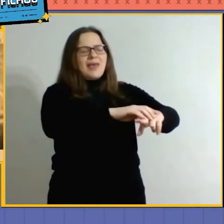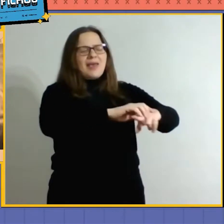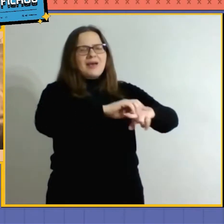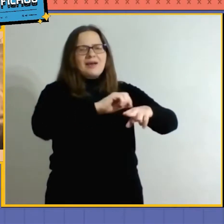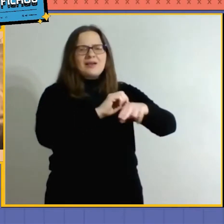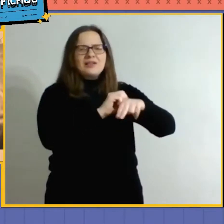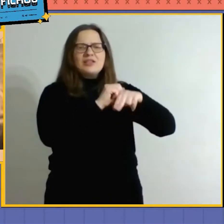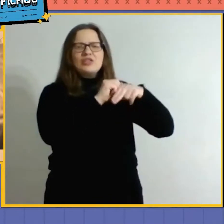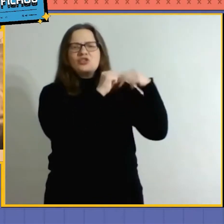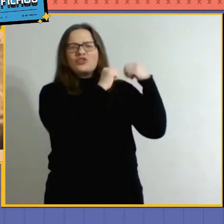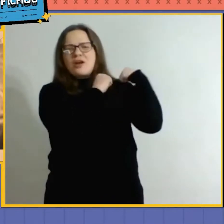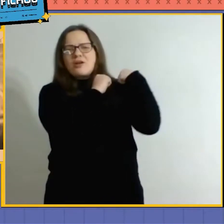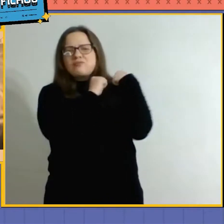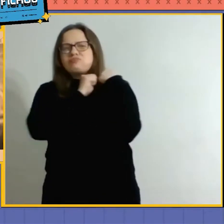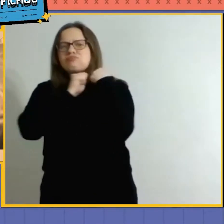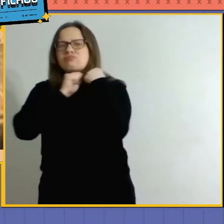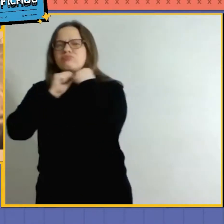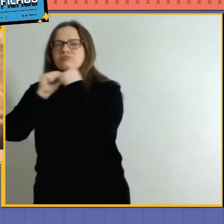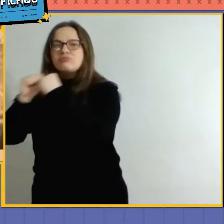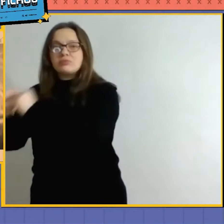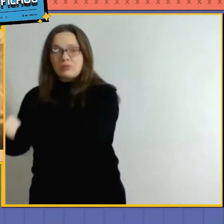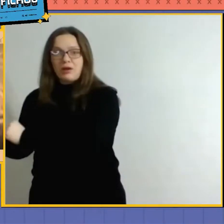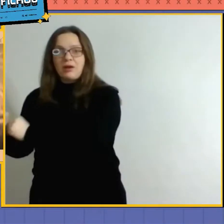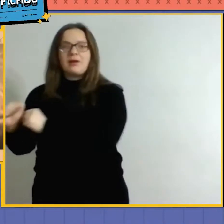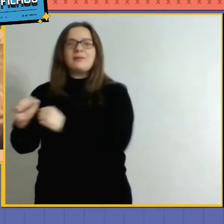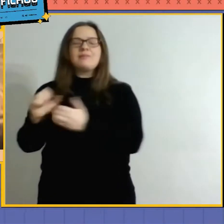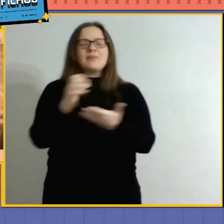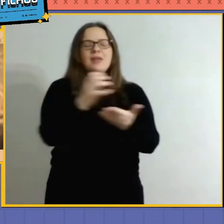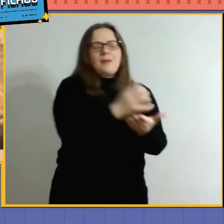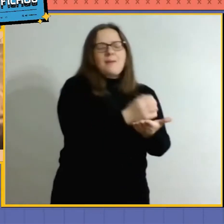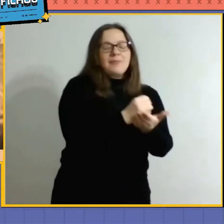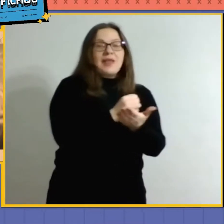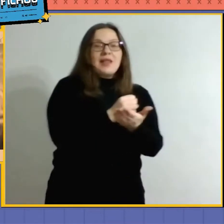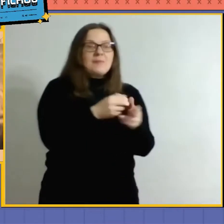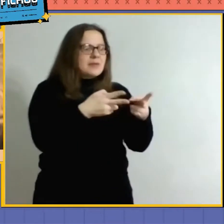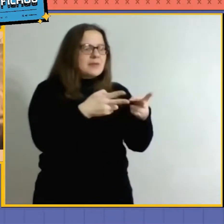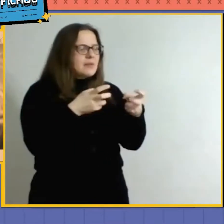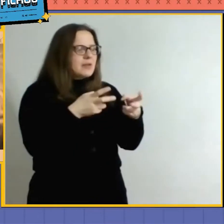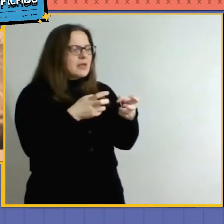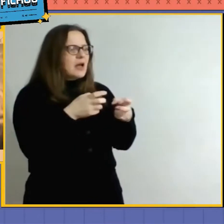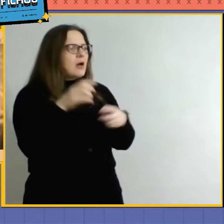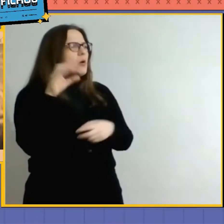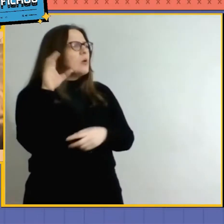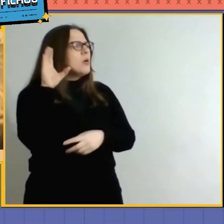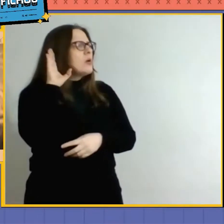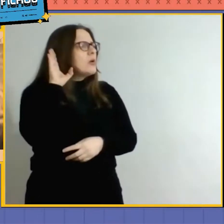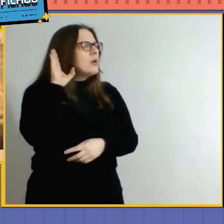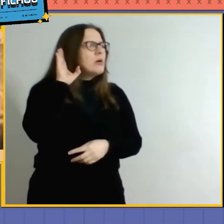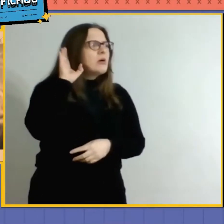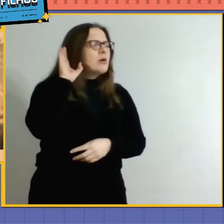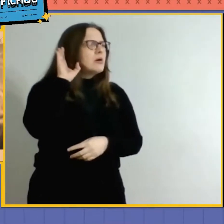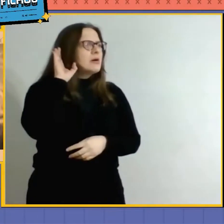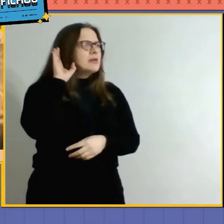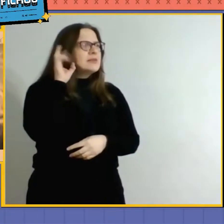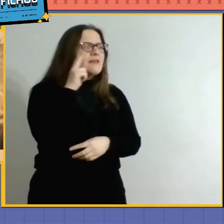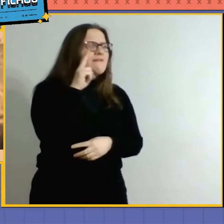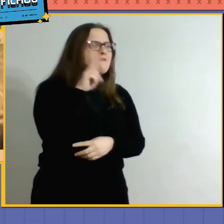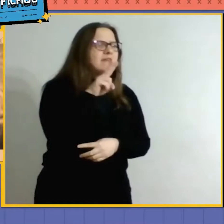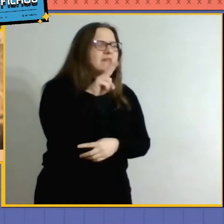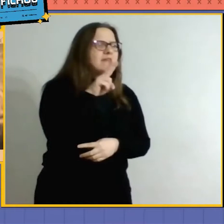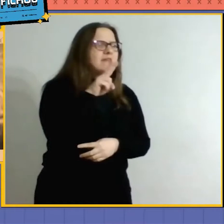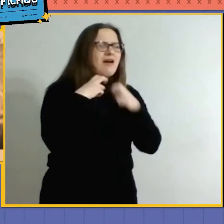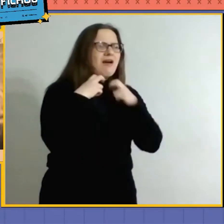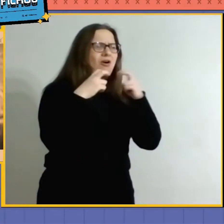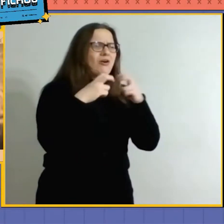um então quê que ele fazia ele ficava atento aos pedidos de Socorro ele ficava prestando atenção se não ouve-se um sussurro